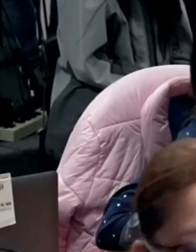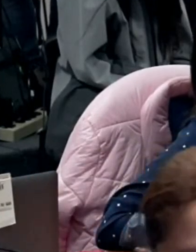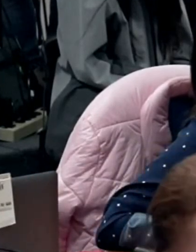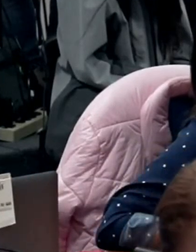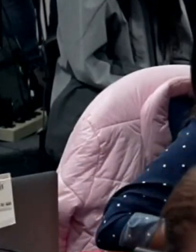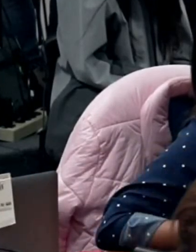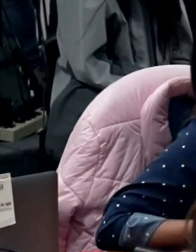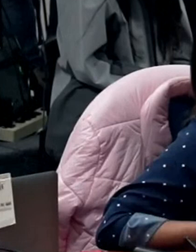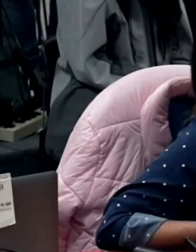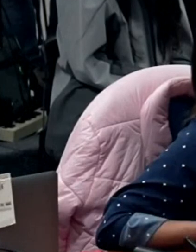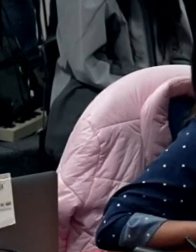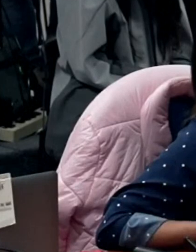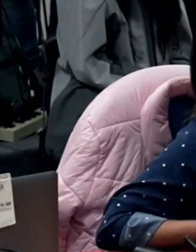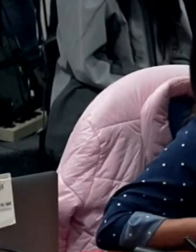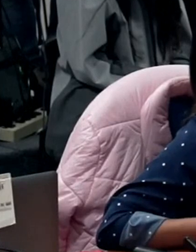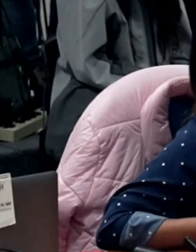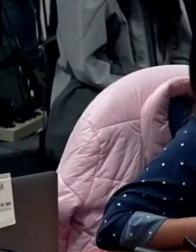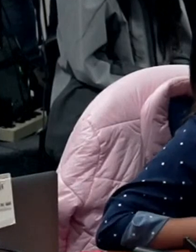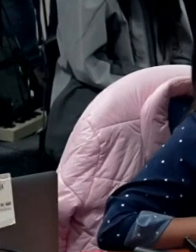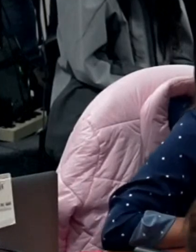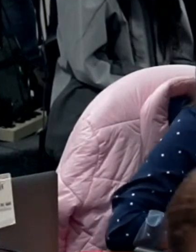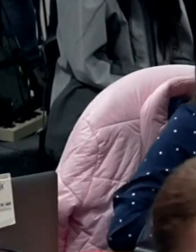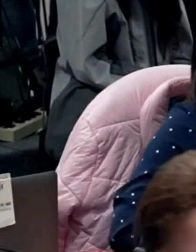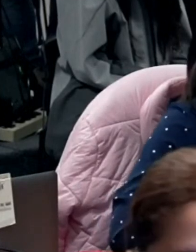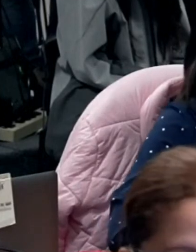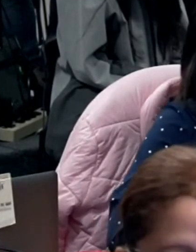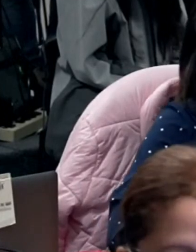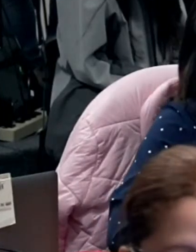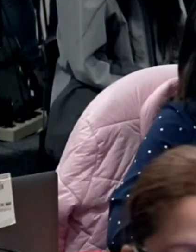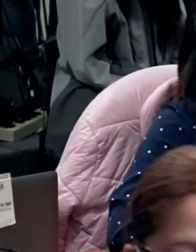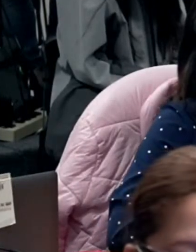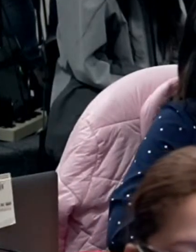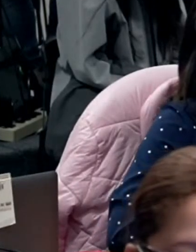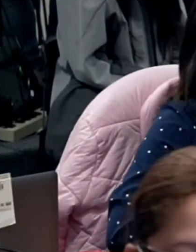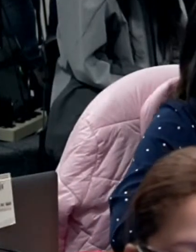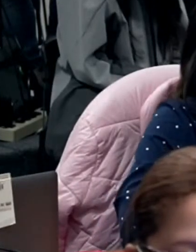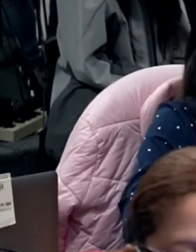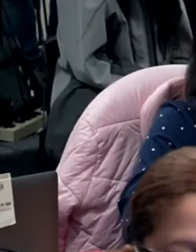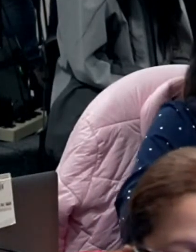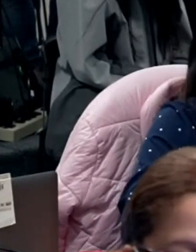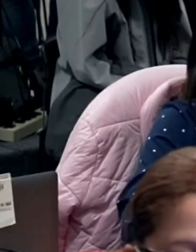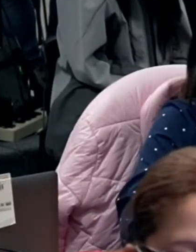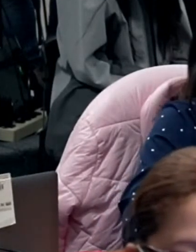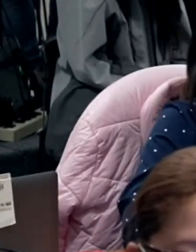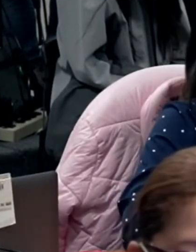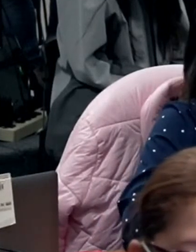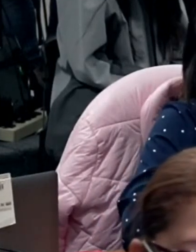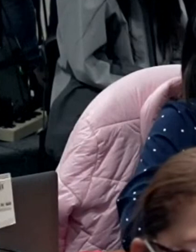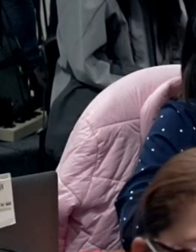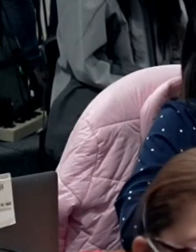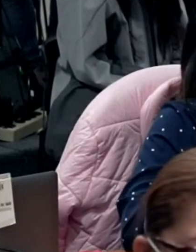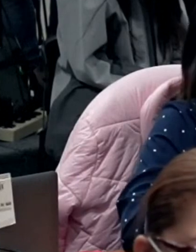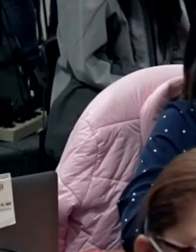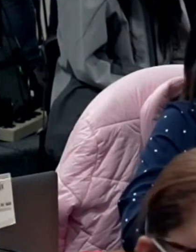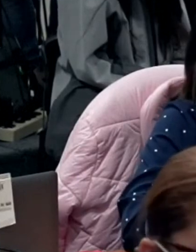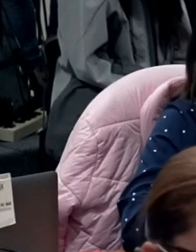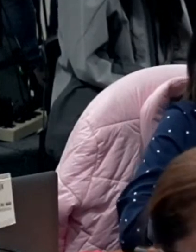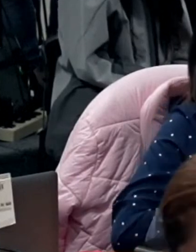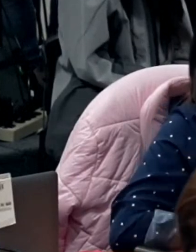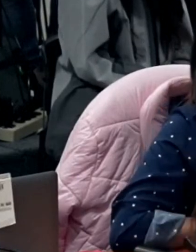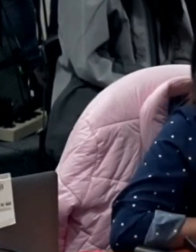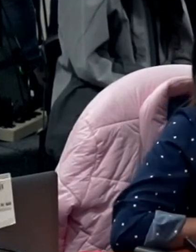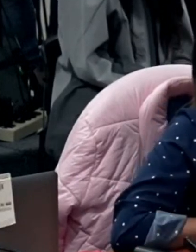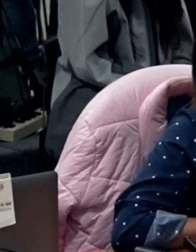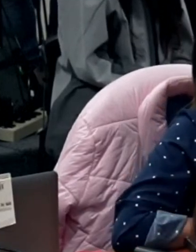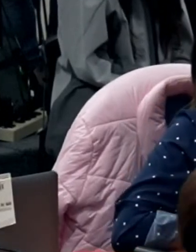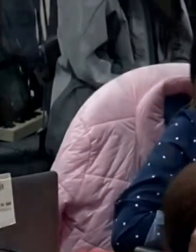estos rescates de muchos ciudadanos, ¿cuáles son las misiones que prevén que pudiesen tener de preventivos durante la noche de hoy que